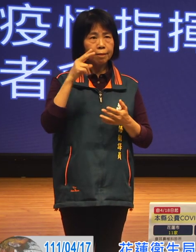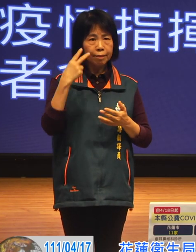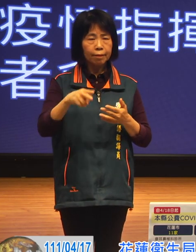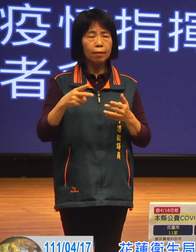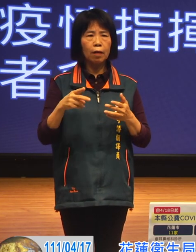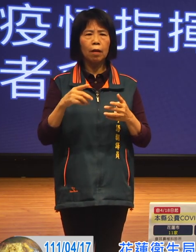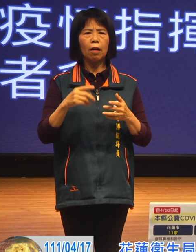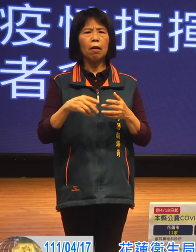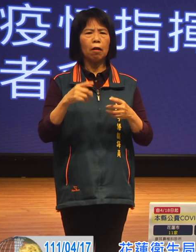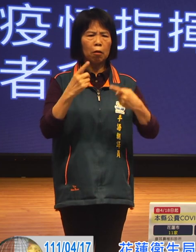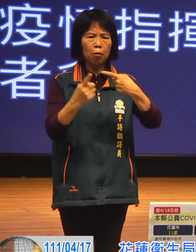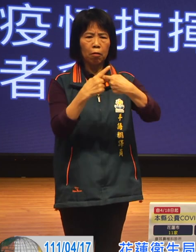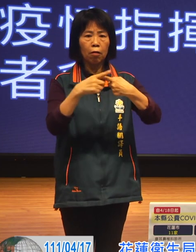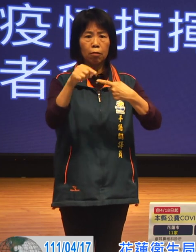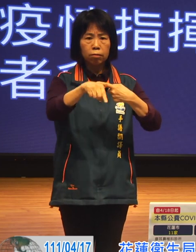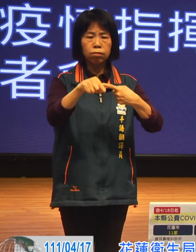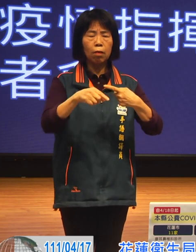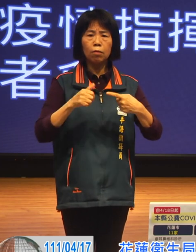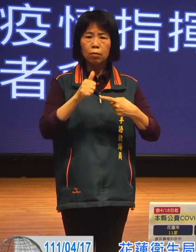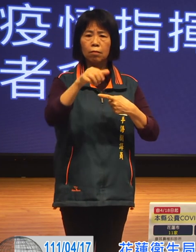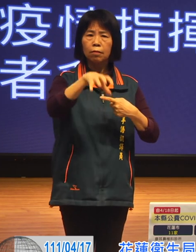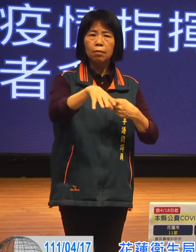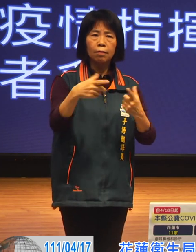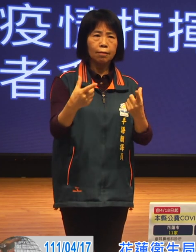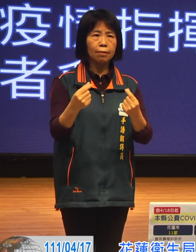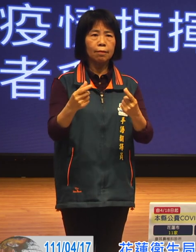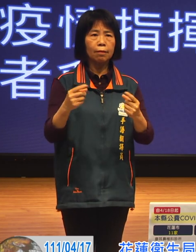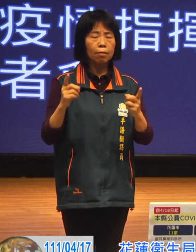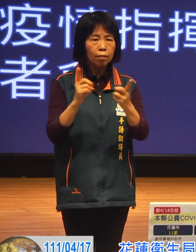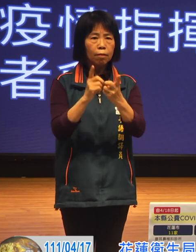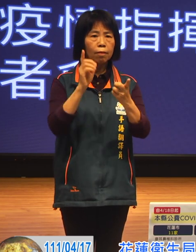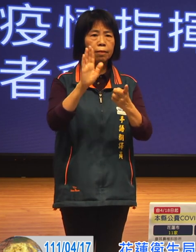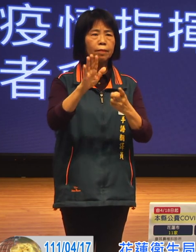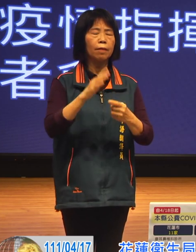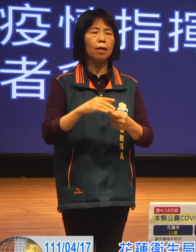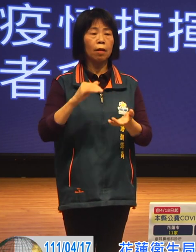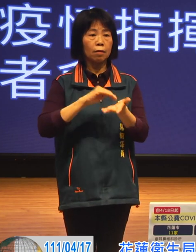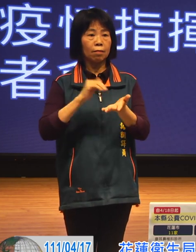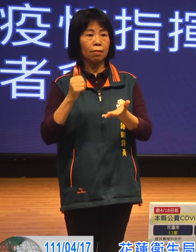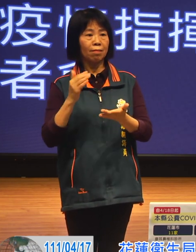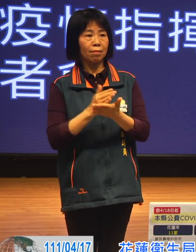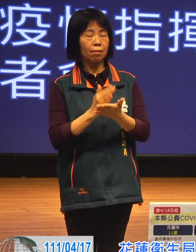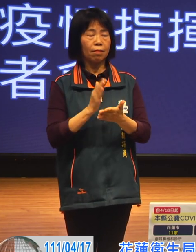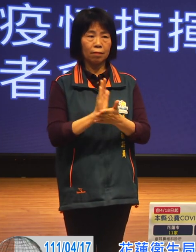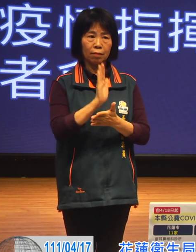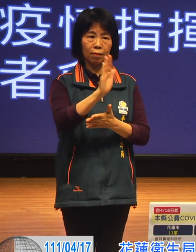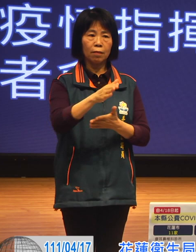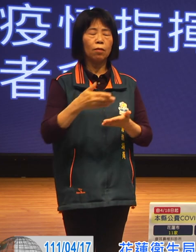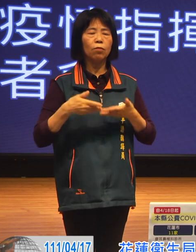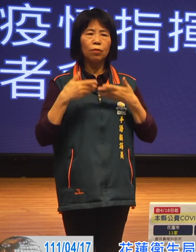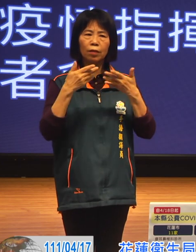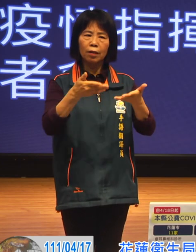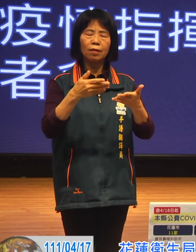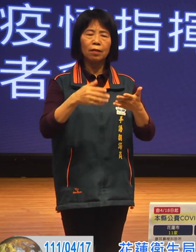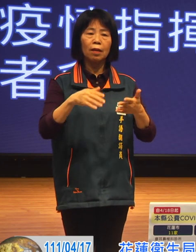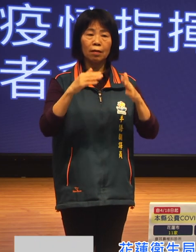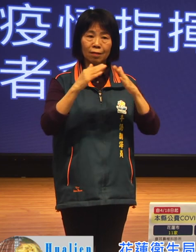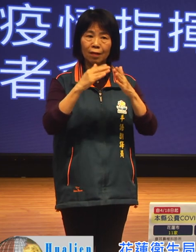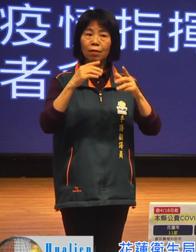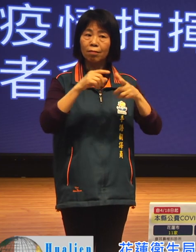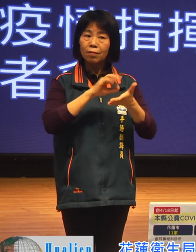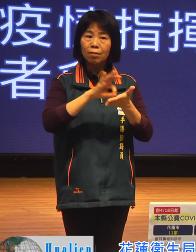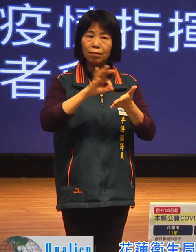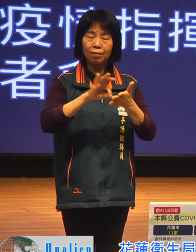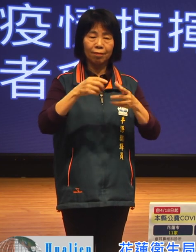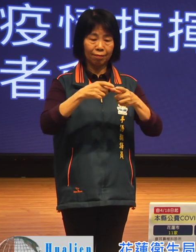接触史，那足迹重叠之处，那这个医师评估之后就会给你个家用快筛试剂，那你去带回家去做